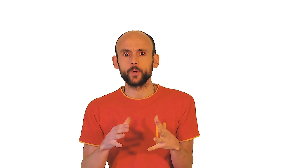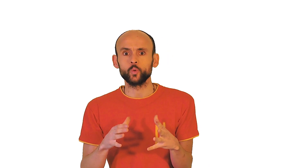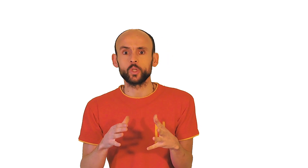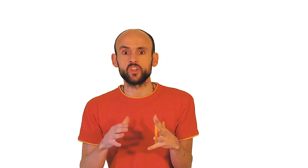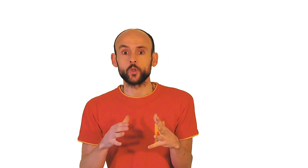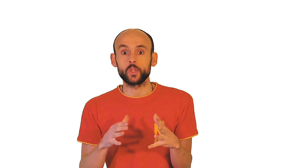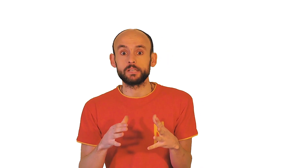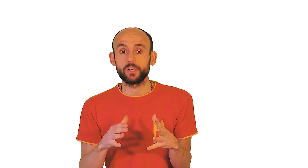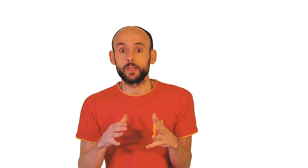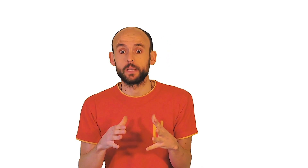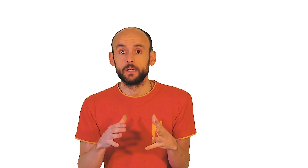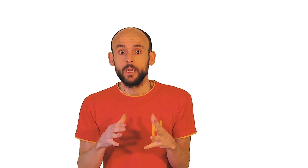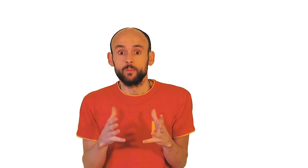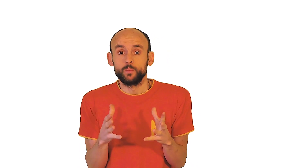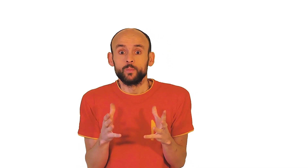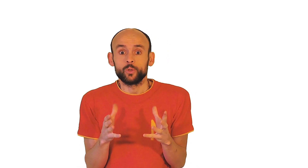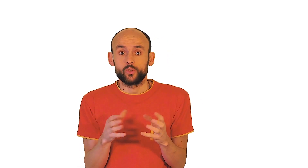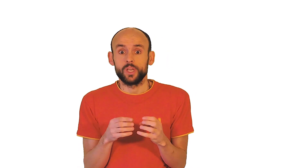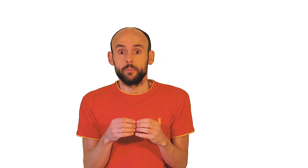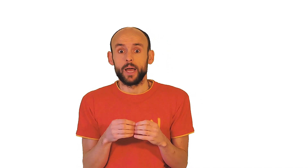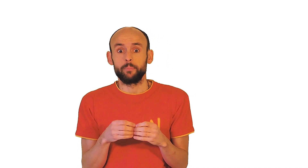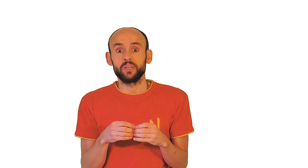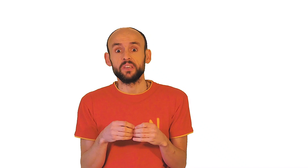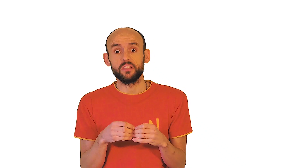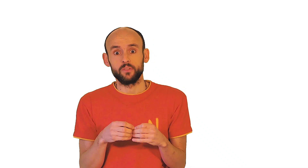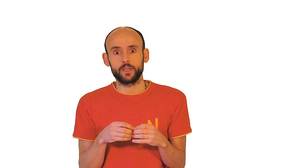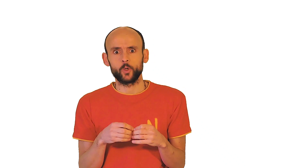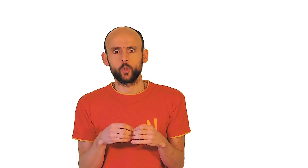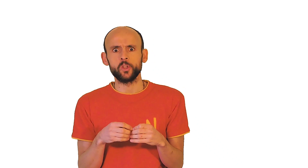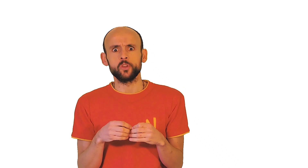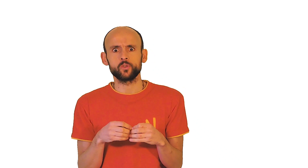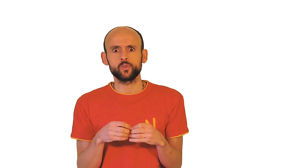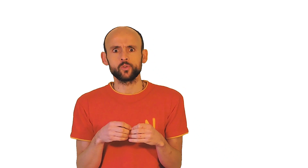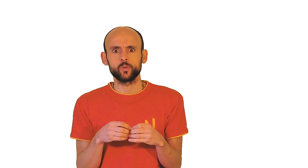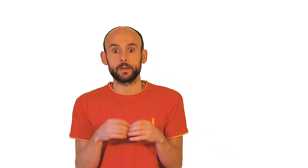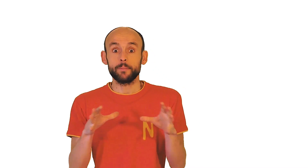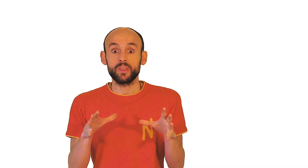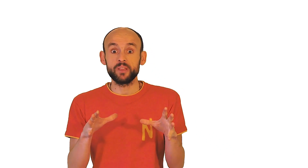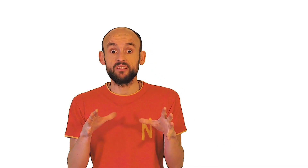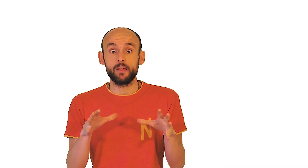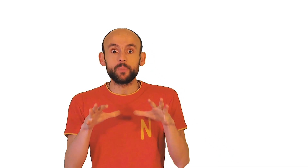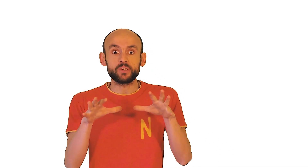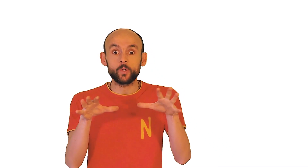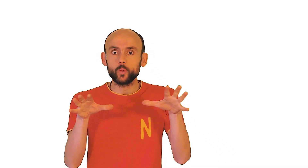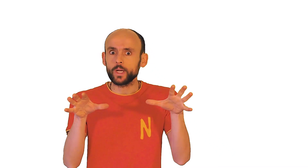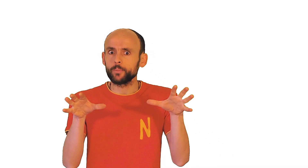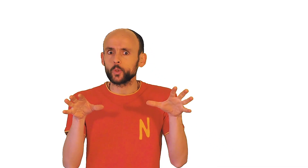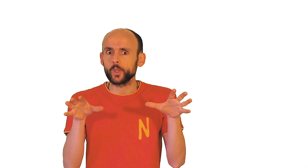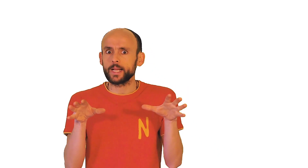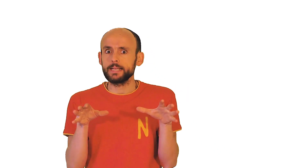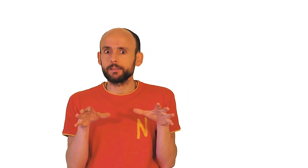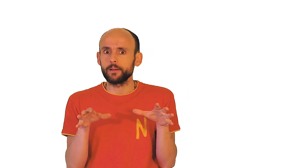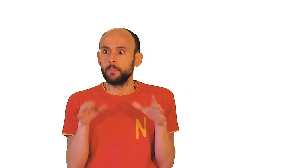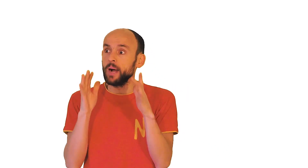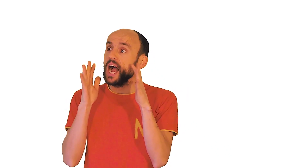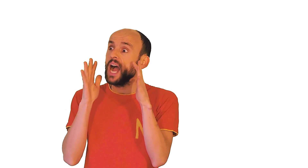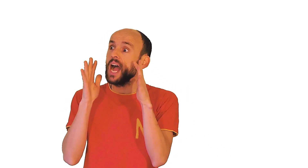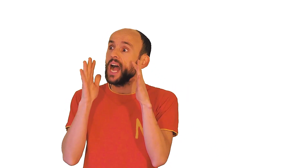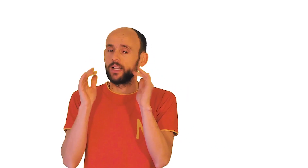preguntó el señor de la cerda. No sé, papi, dijeron los niños. Rápidamente la empezaron a buscar por toda la casa. ¡Mamá!